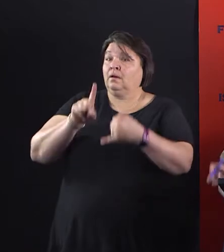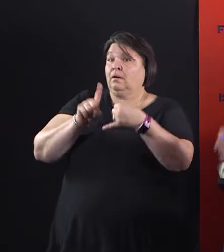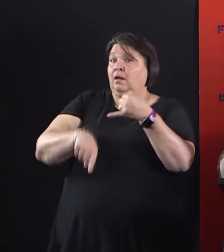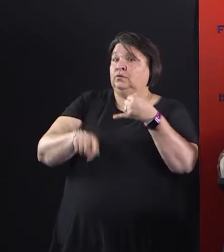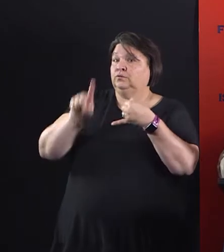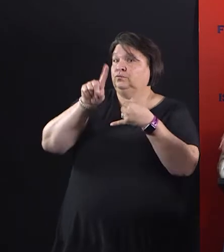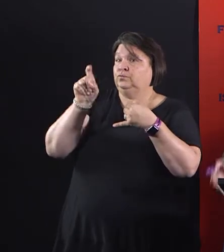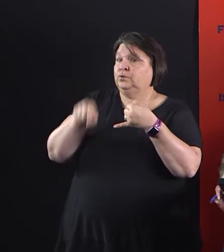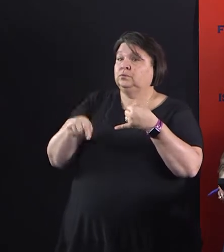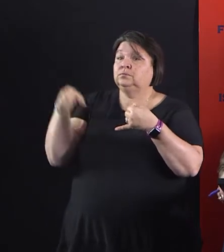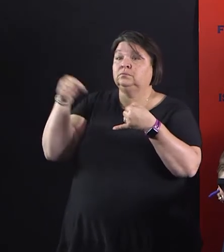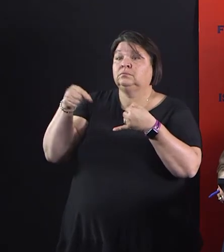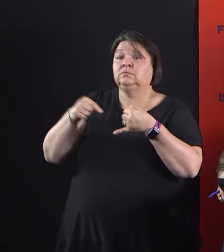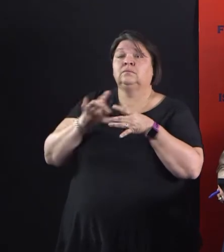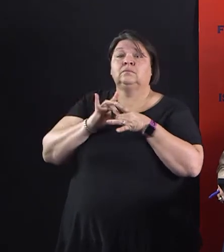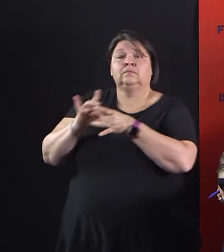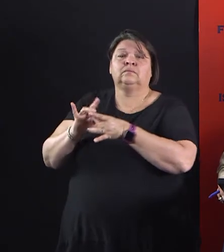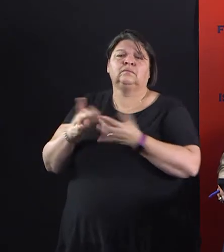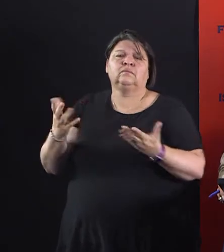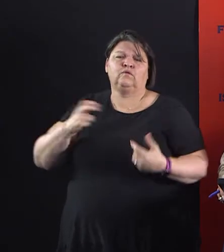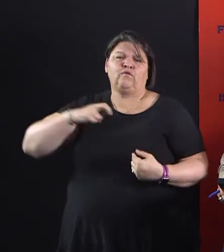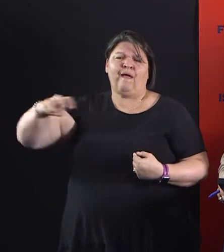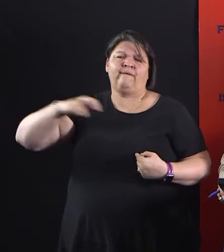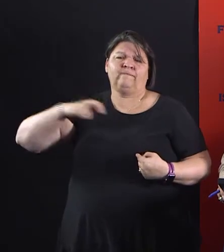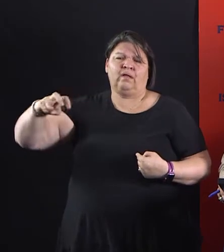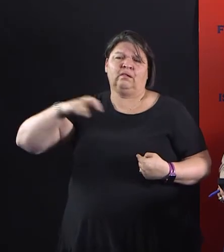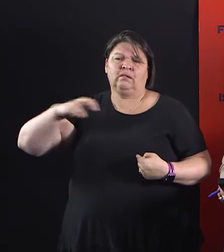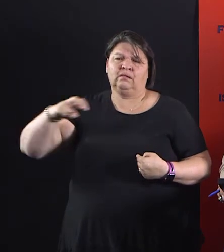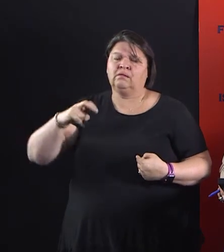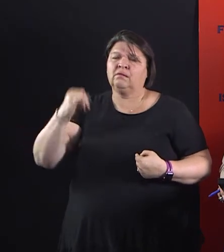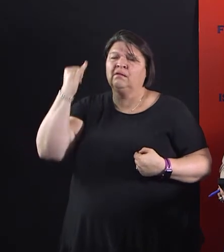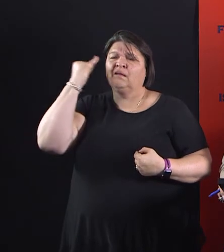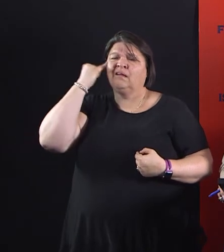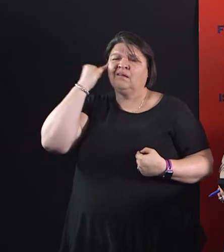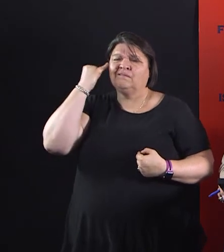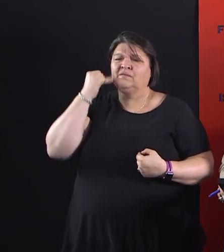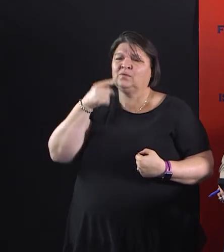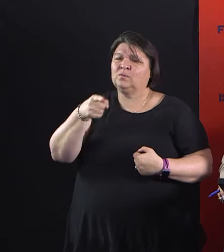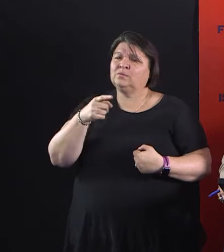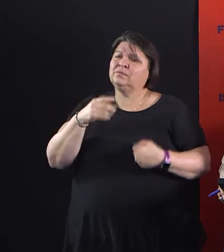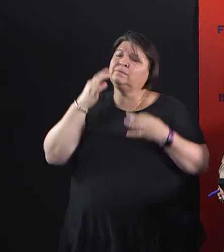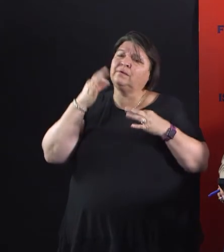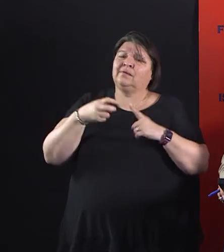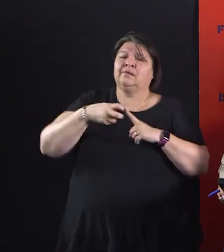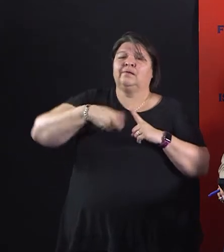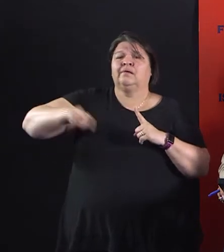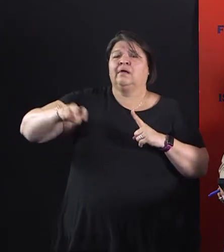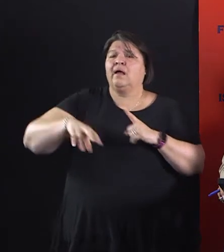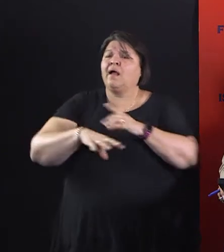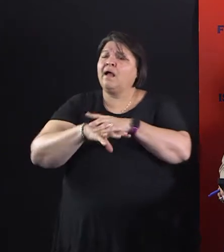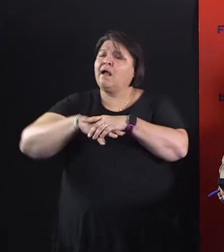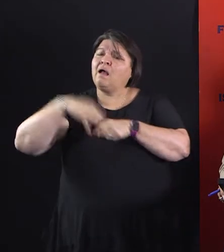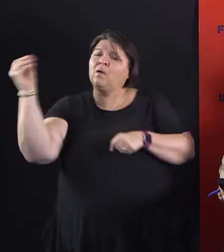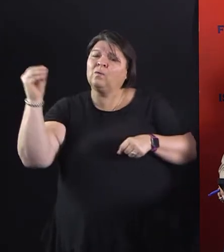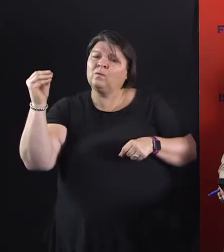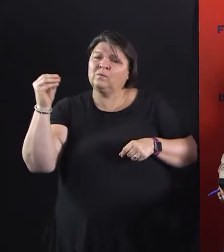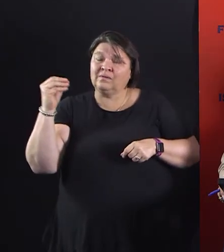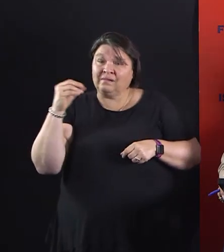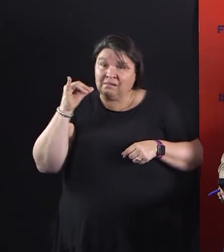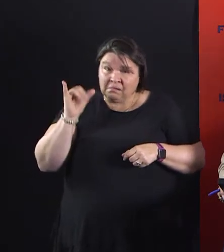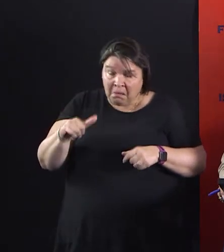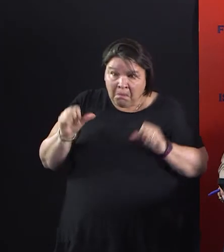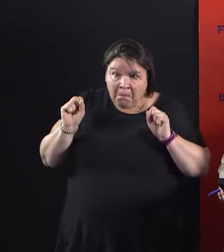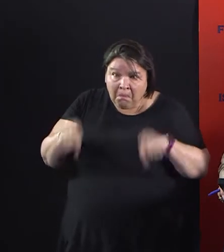question is, if I travel outside of Tarrant County or outside of Fort Worth, will I be allowed to do that? Yes, our